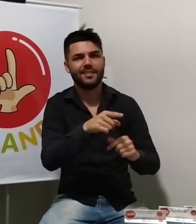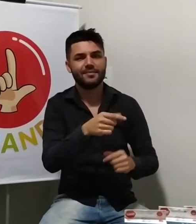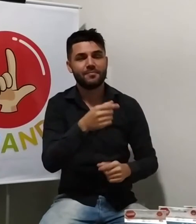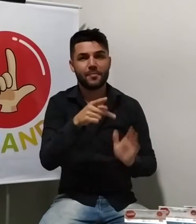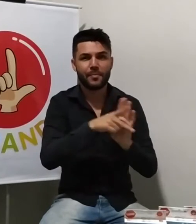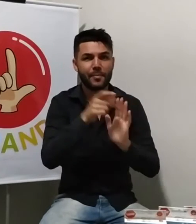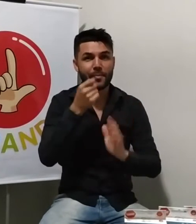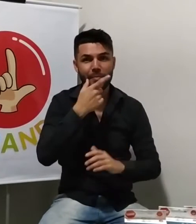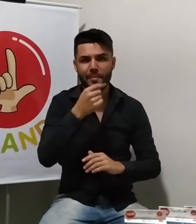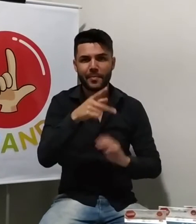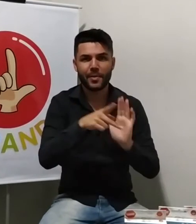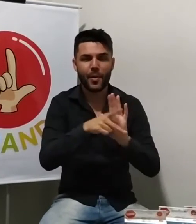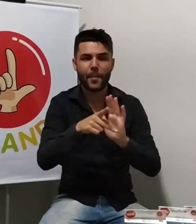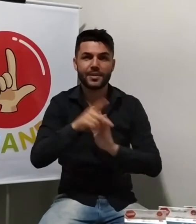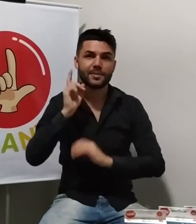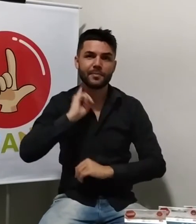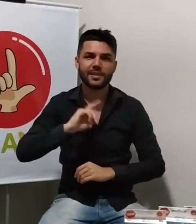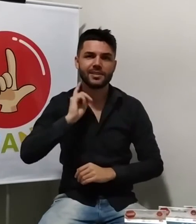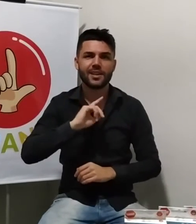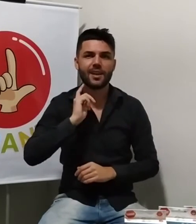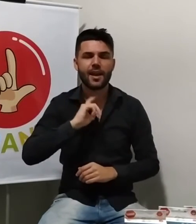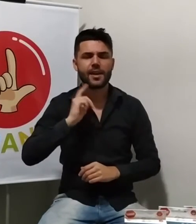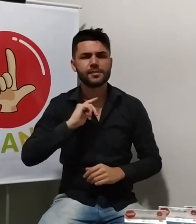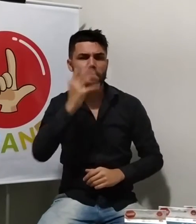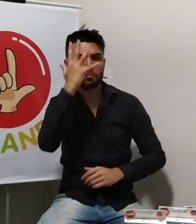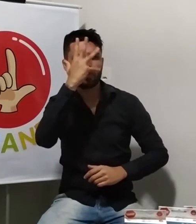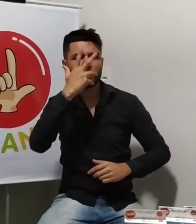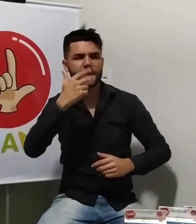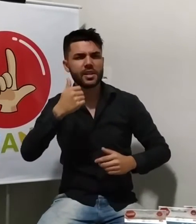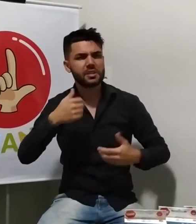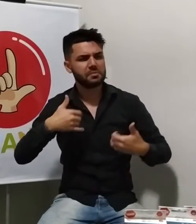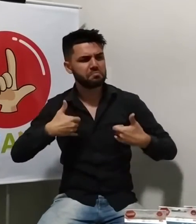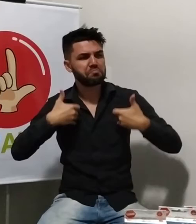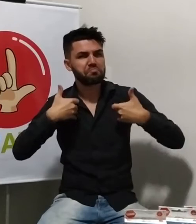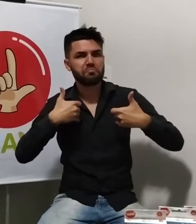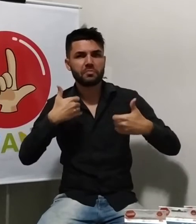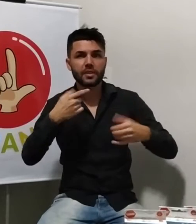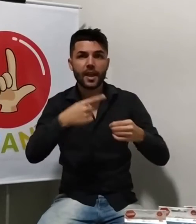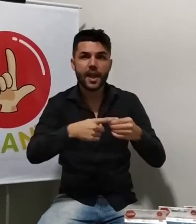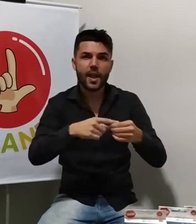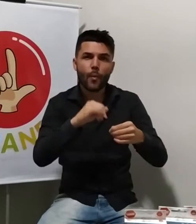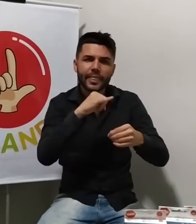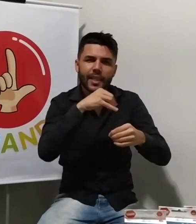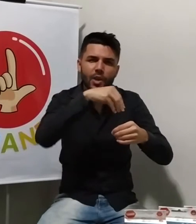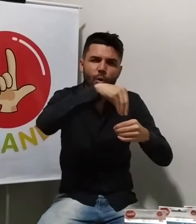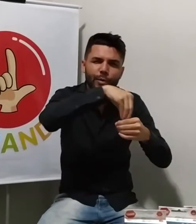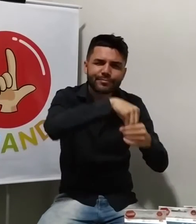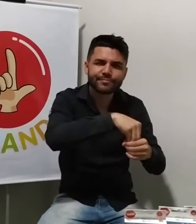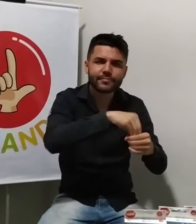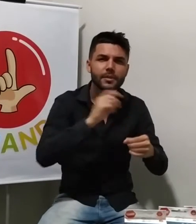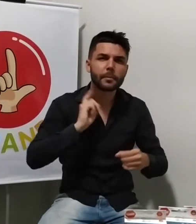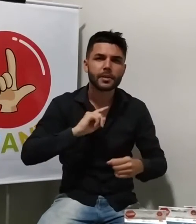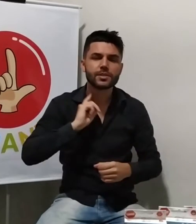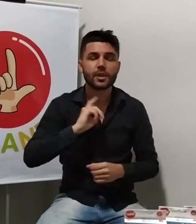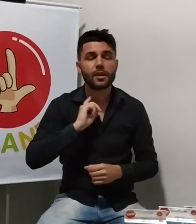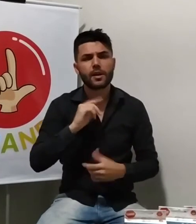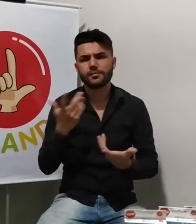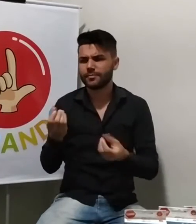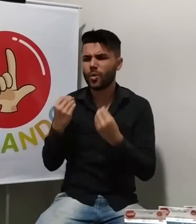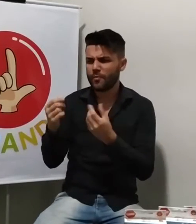Araguari, estudei lá até os 16 anos e resolvi prestar vestibular para publicidade. Interessante, Flávio, que na minha família